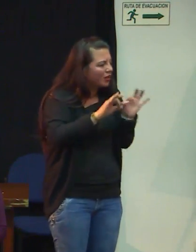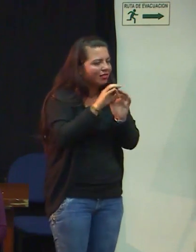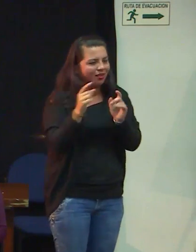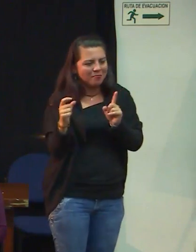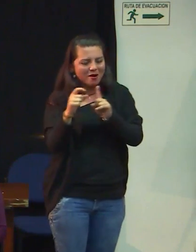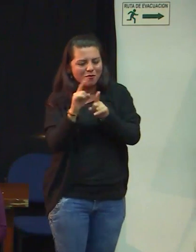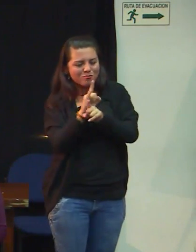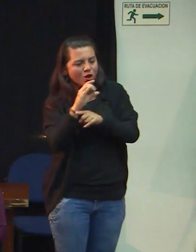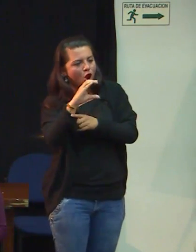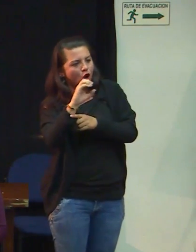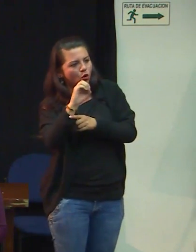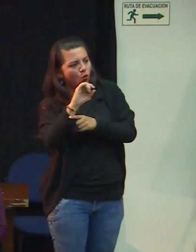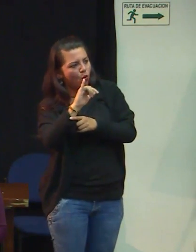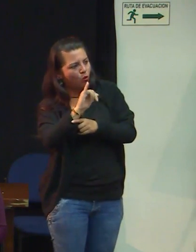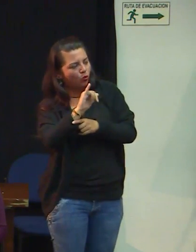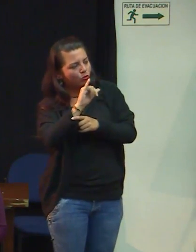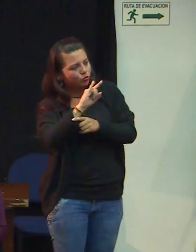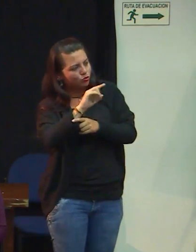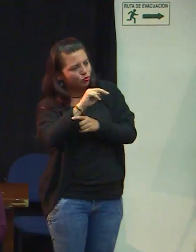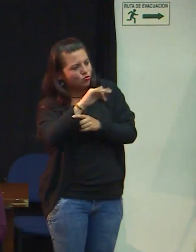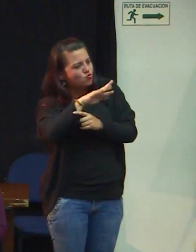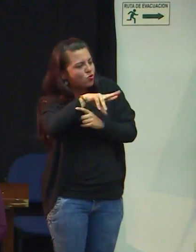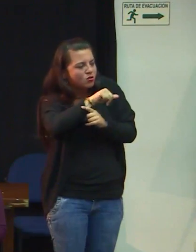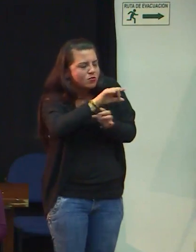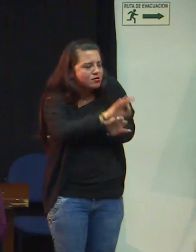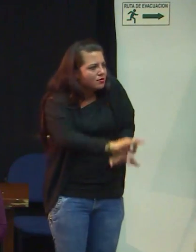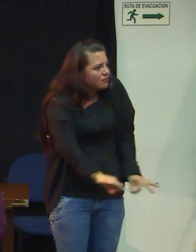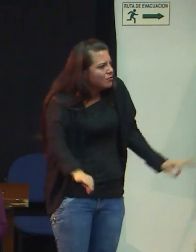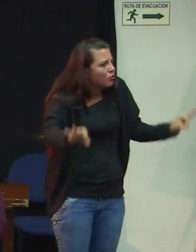momento y en cada estamento de la universidad.